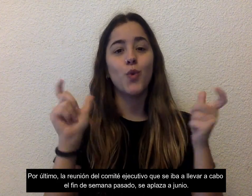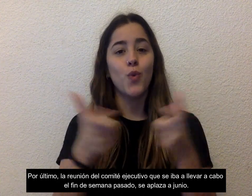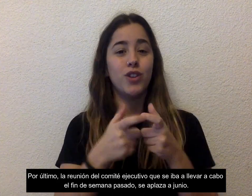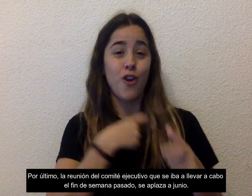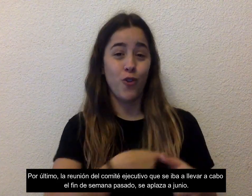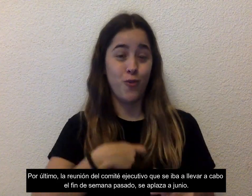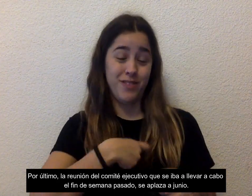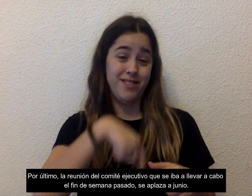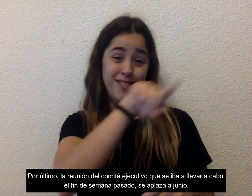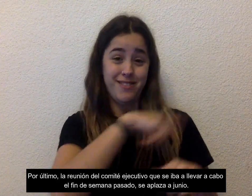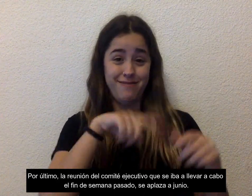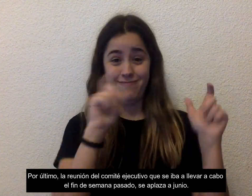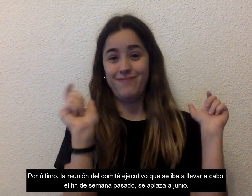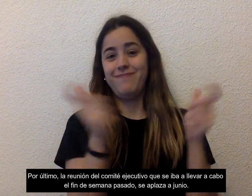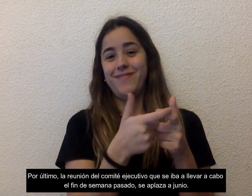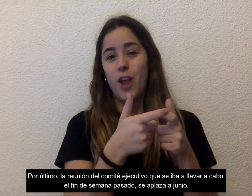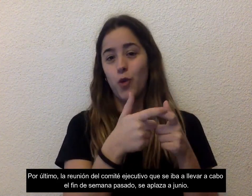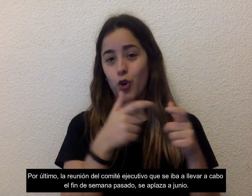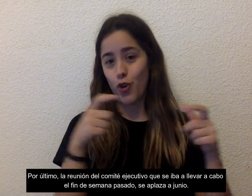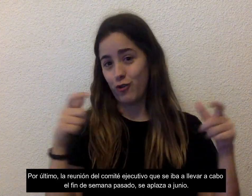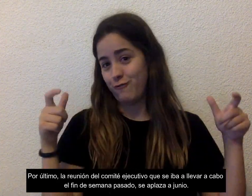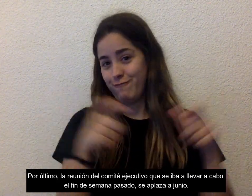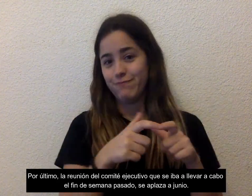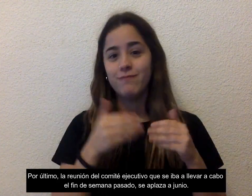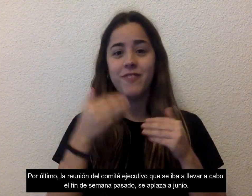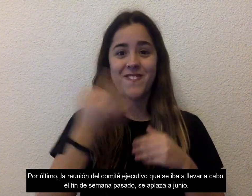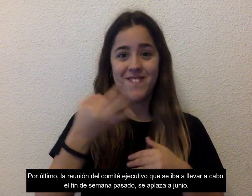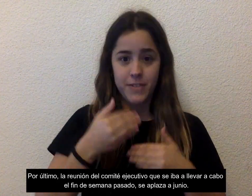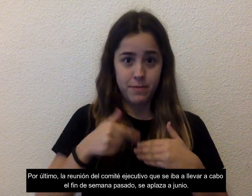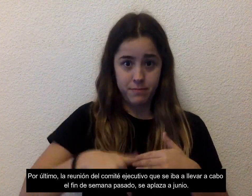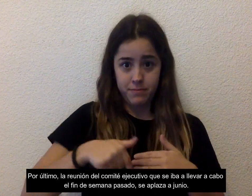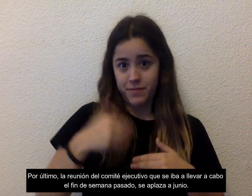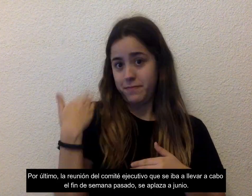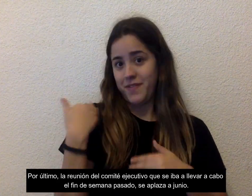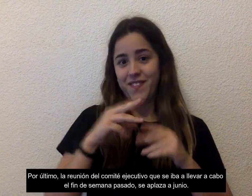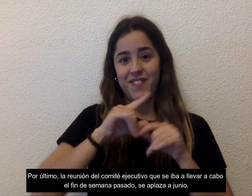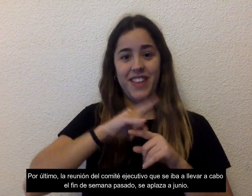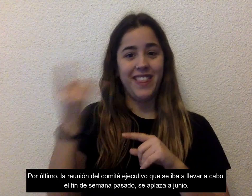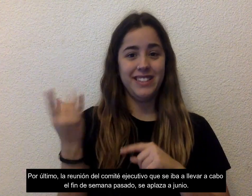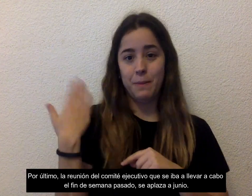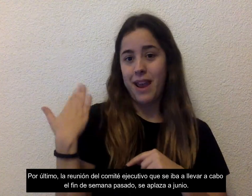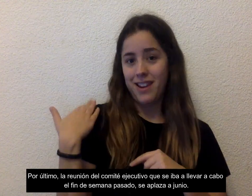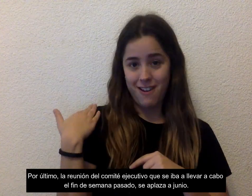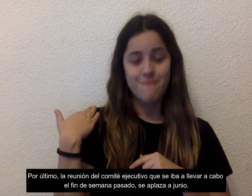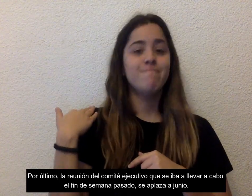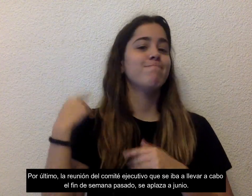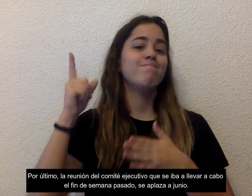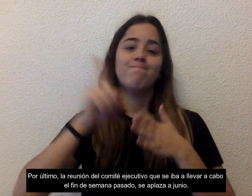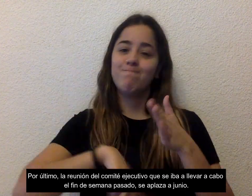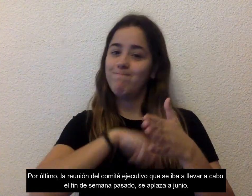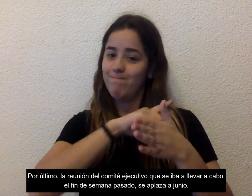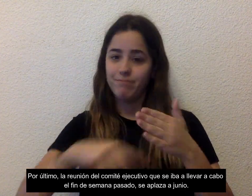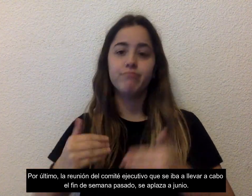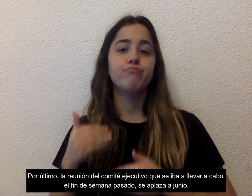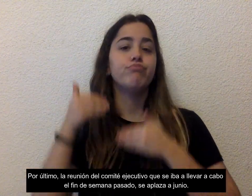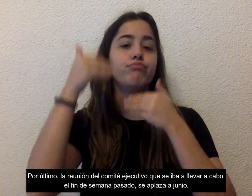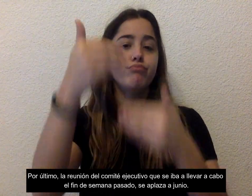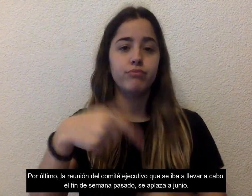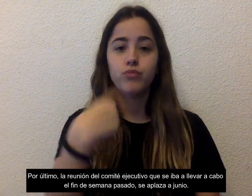El mercado está así. Uy, de tantas cosas. Vi una buena cigala. Estoy calentita. Yo no prendo no, la farmacia. No prendo un paleta chupito.